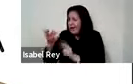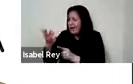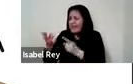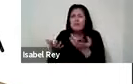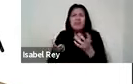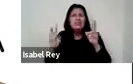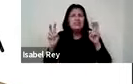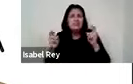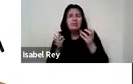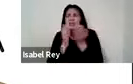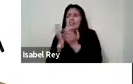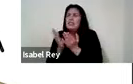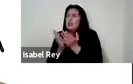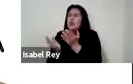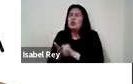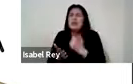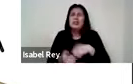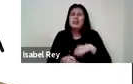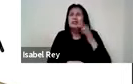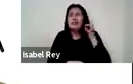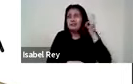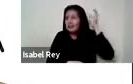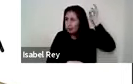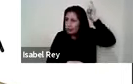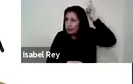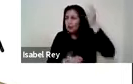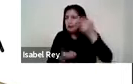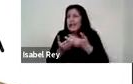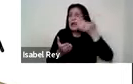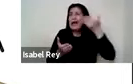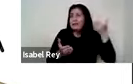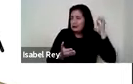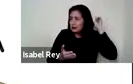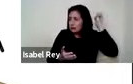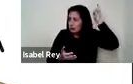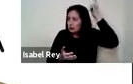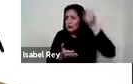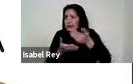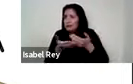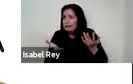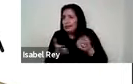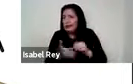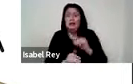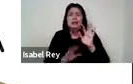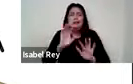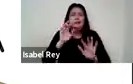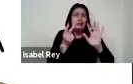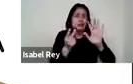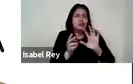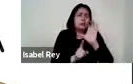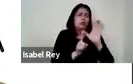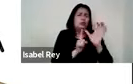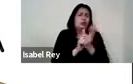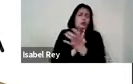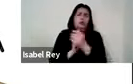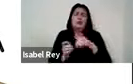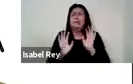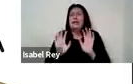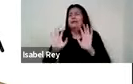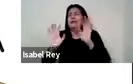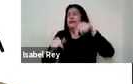respecto a las escuelas, por ejemplo, de los incas y de los pre-incas, antes de los incas han existido 17 culturas maravillosas en nuestro